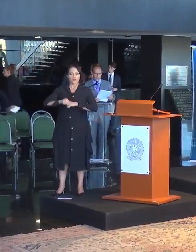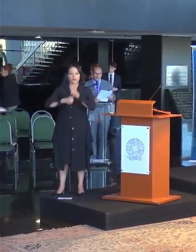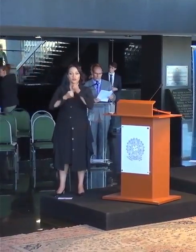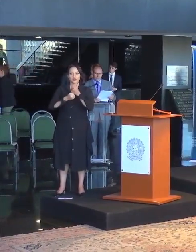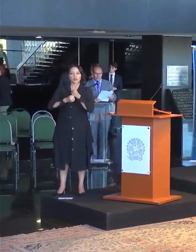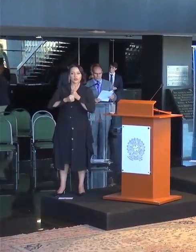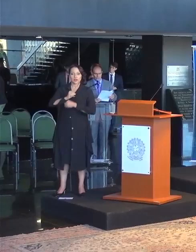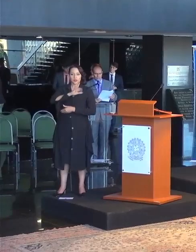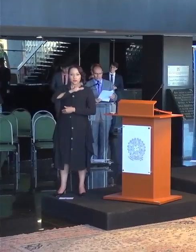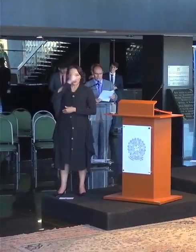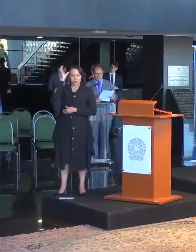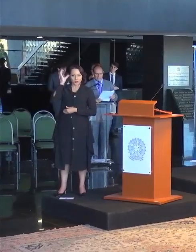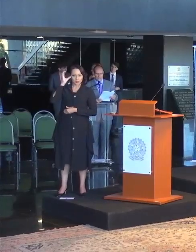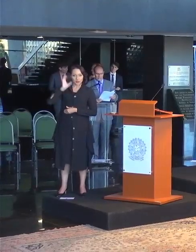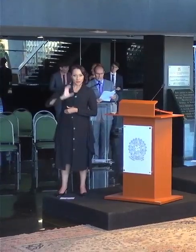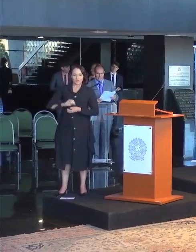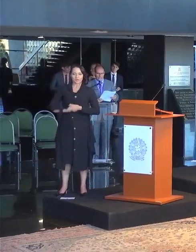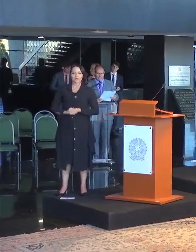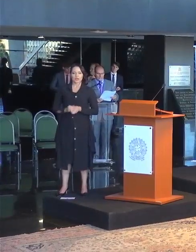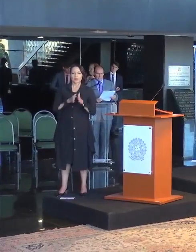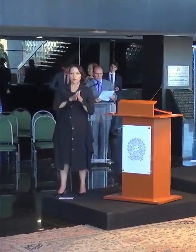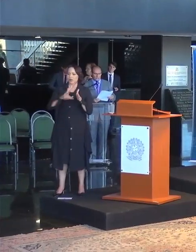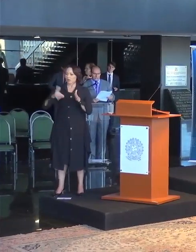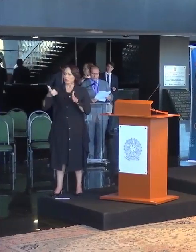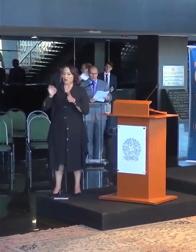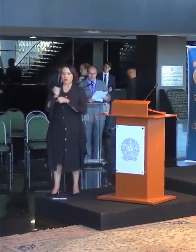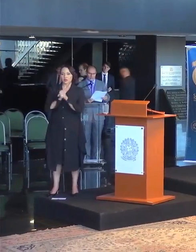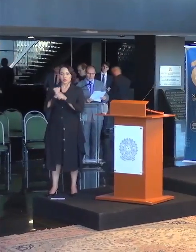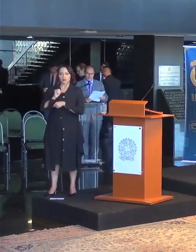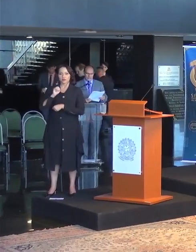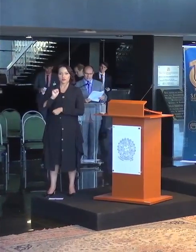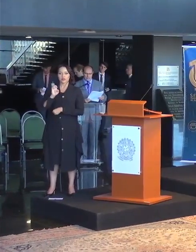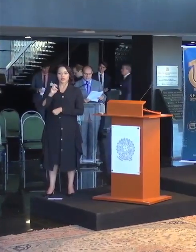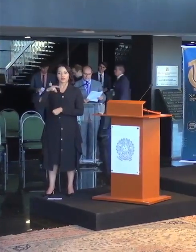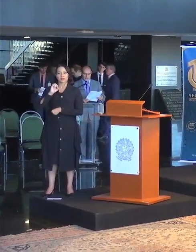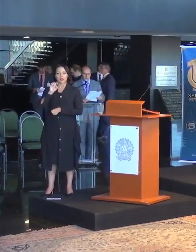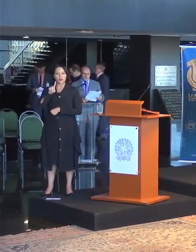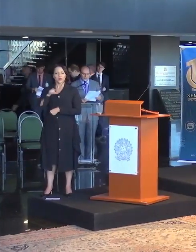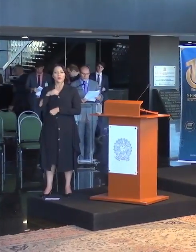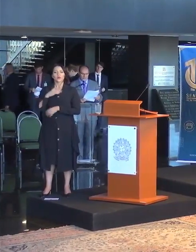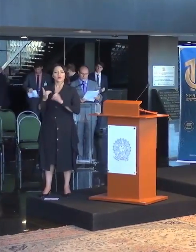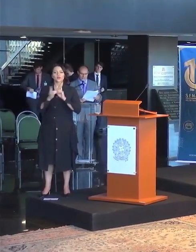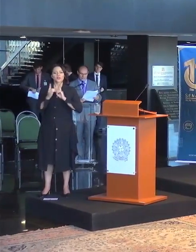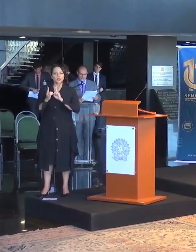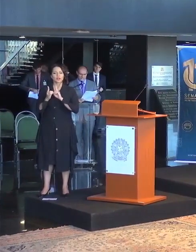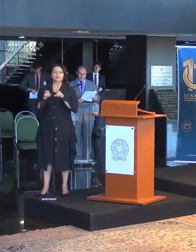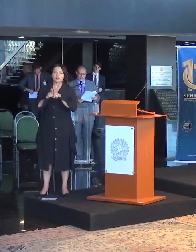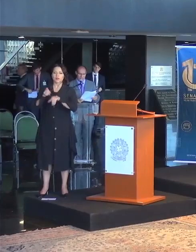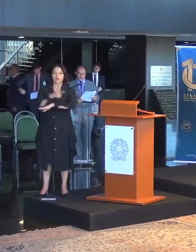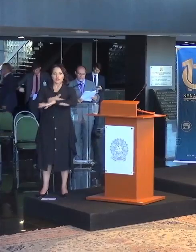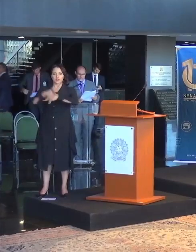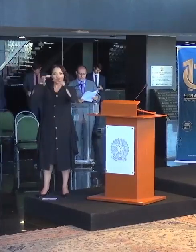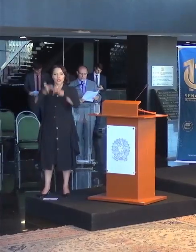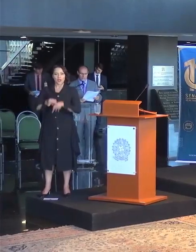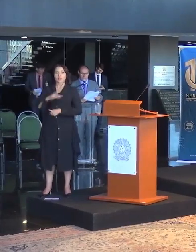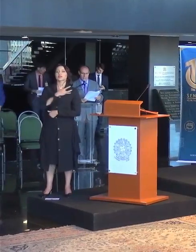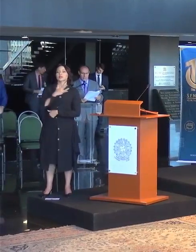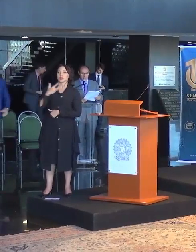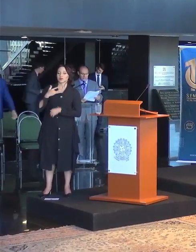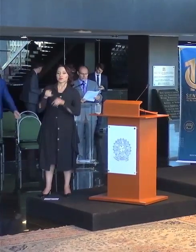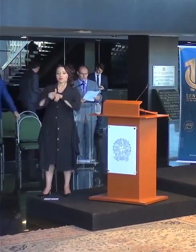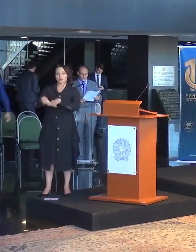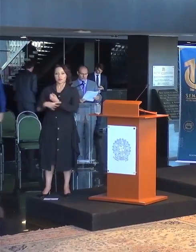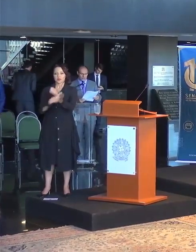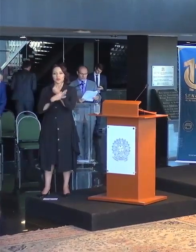Consumidor. Ao longo desses 10 anos, a Senacom sempre buscou atender às necessidades e proteger a dignidade, a saúde e